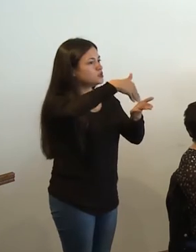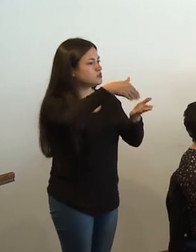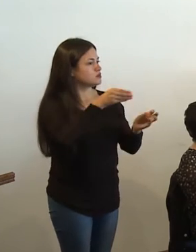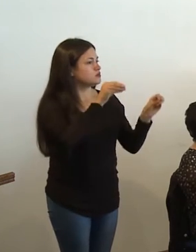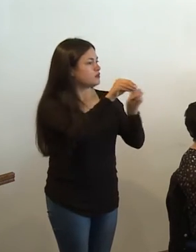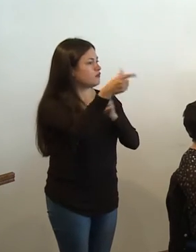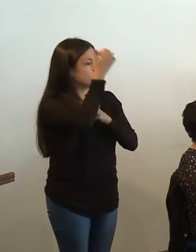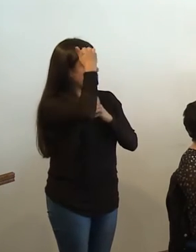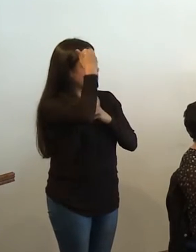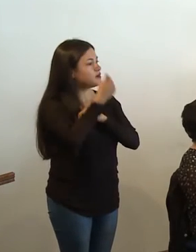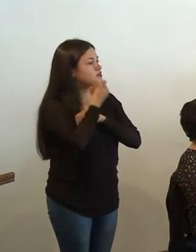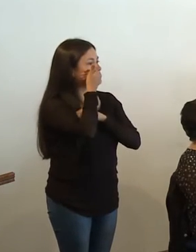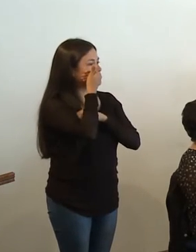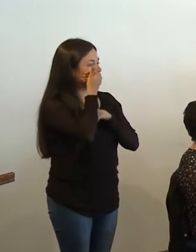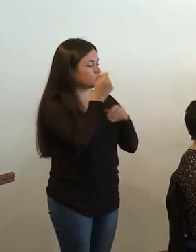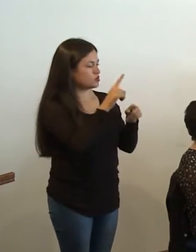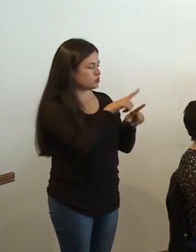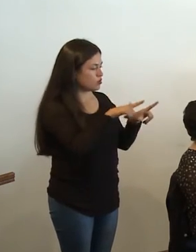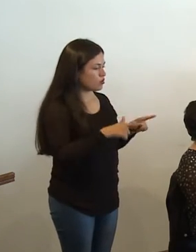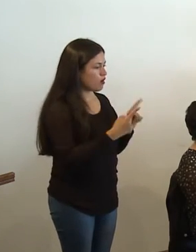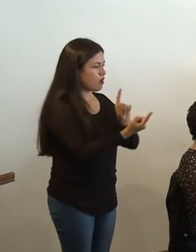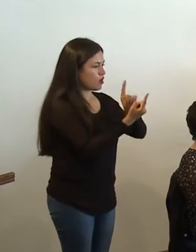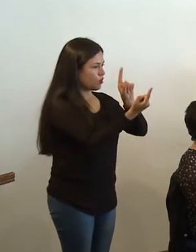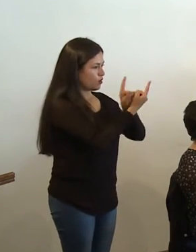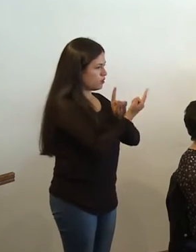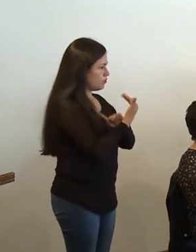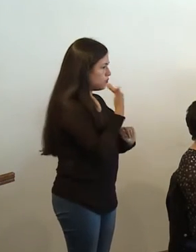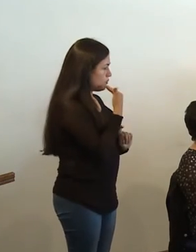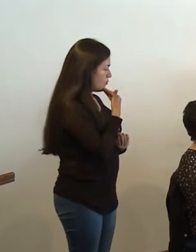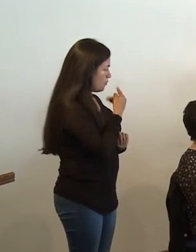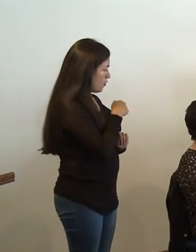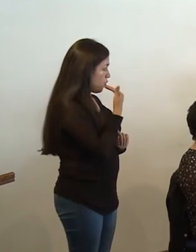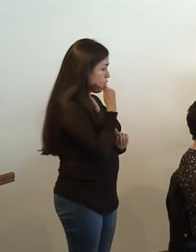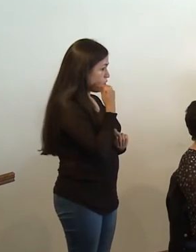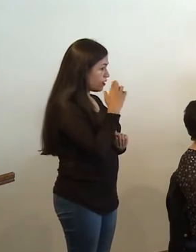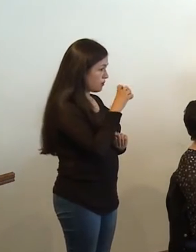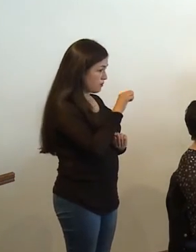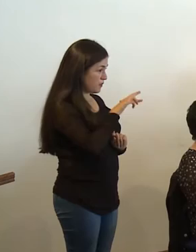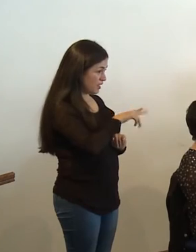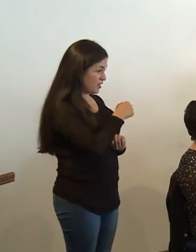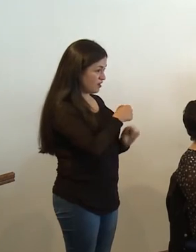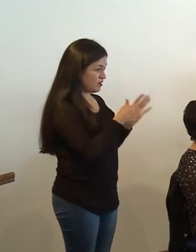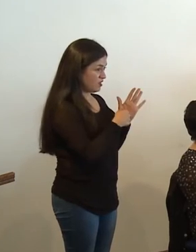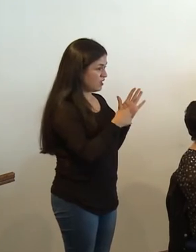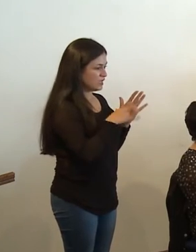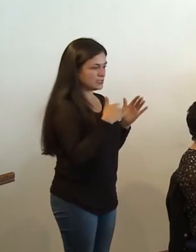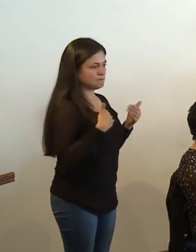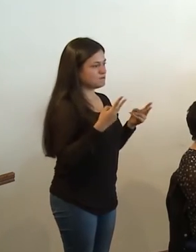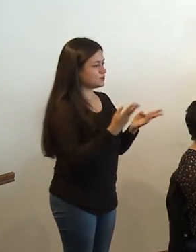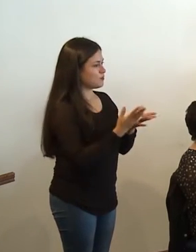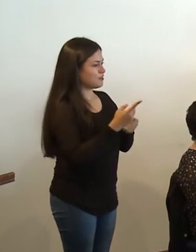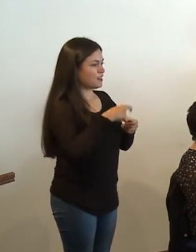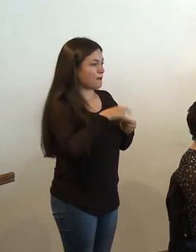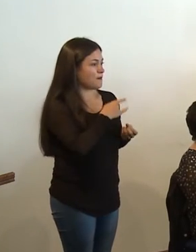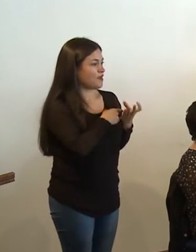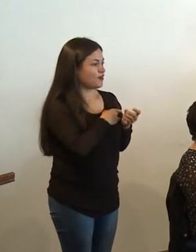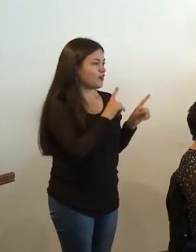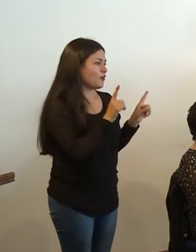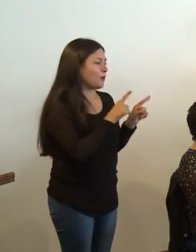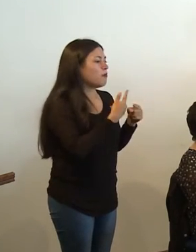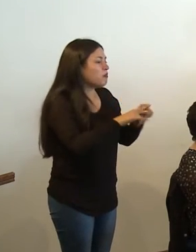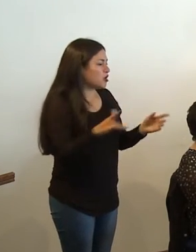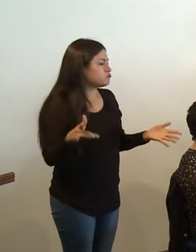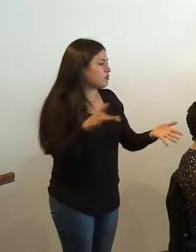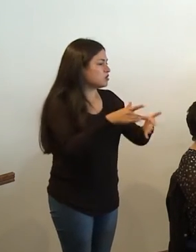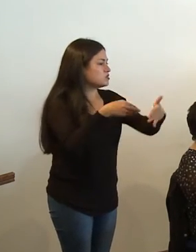y que era un espacio de encuentro. Entonces, por ejemplo, Pilar no era estudiante de la Universidad Pedagógica, pero aquí venía el seminario de educación de adultos,